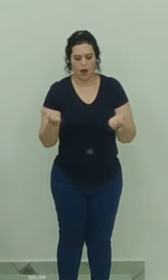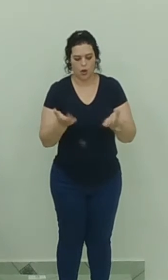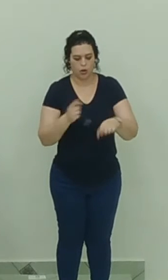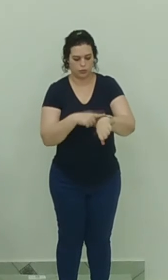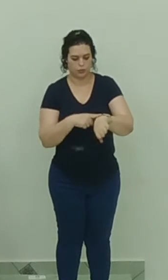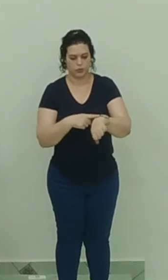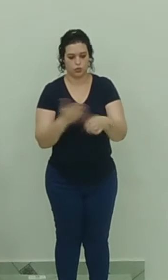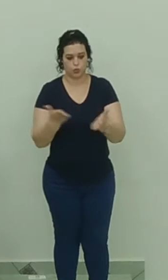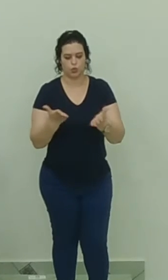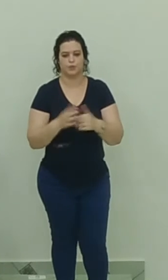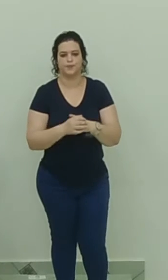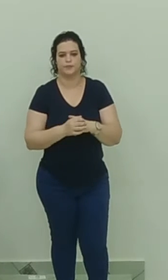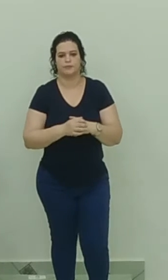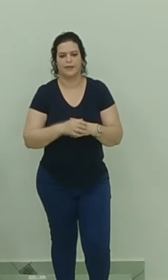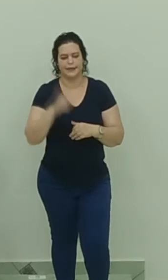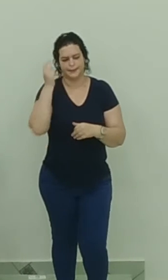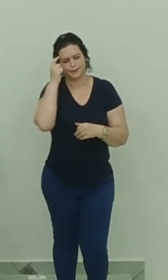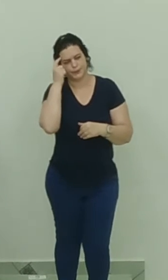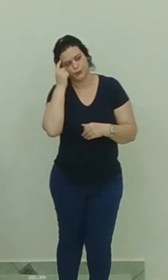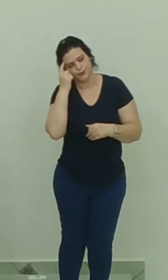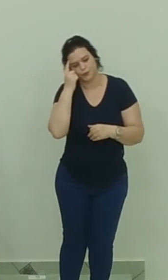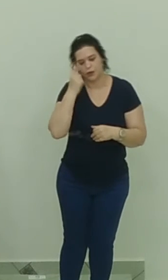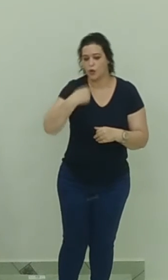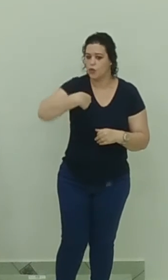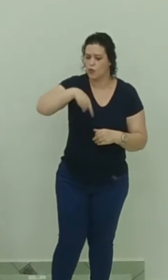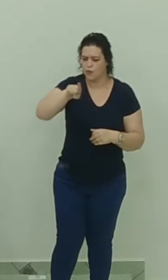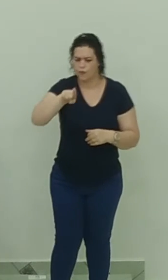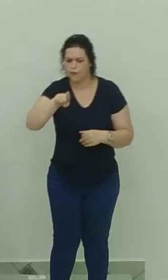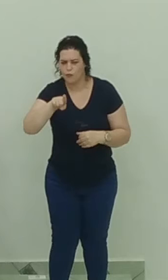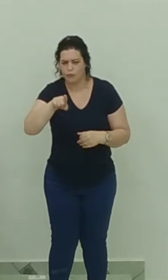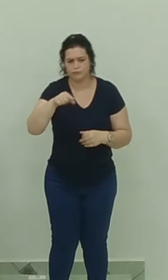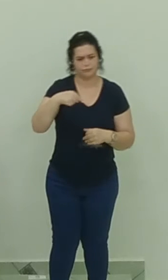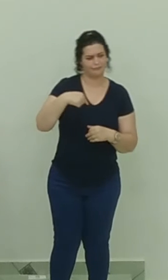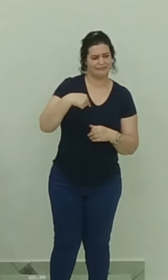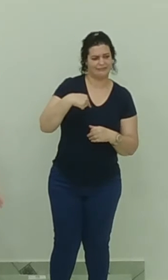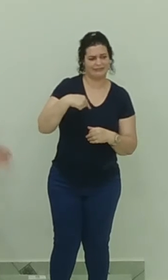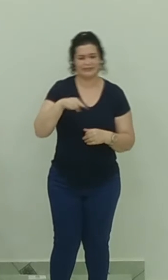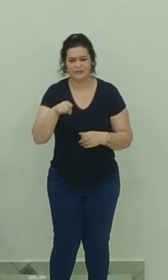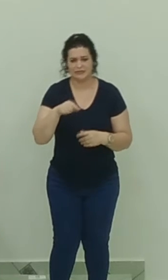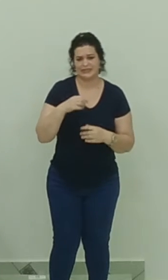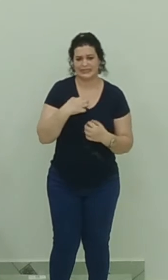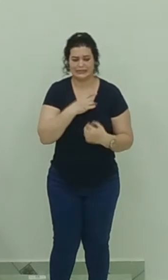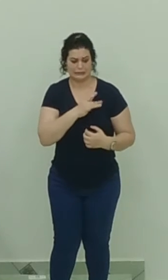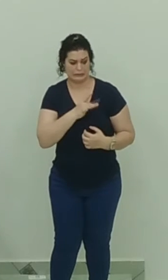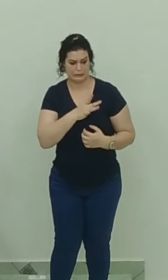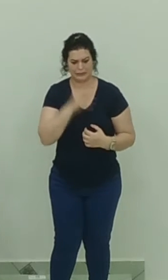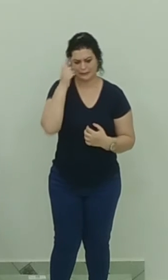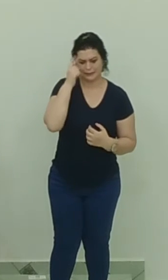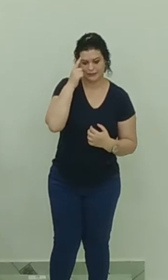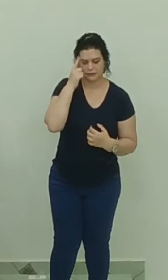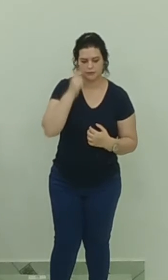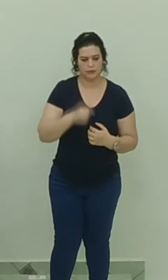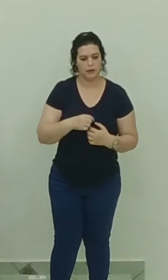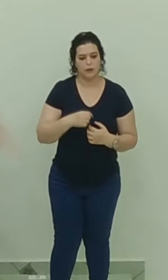para a igreja com máscara, com gel, você não vai nunca. Você tem que falar, eu vou. Eu e minha